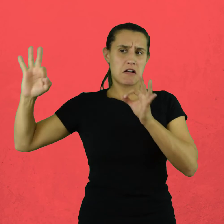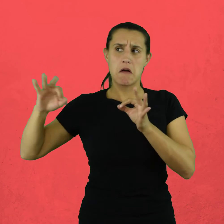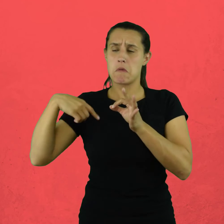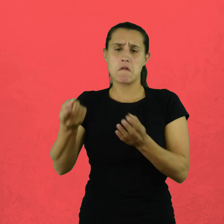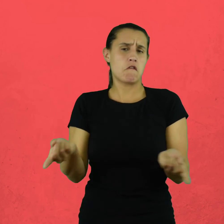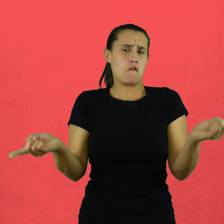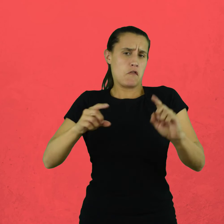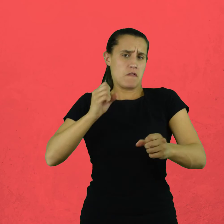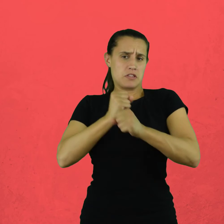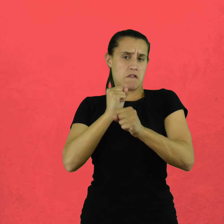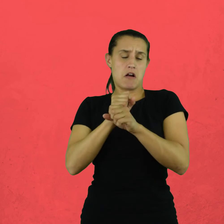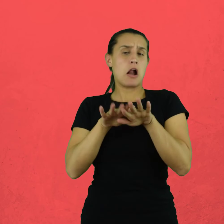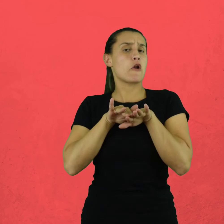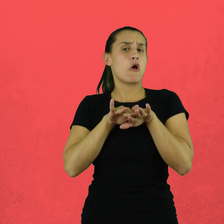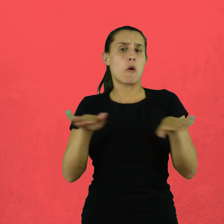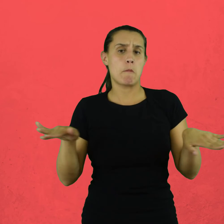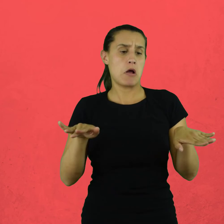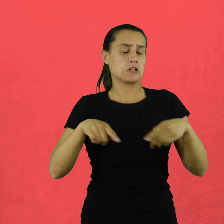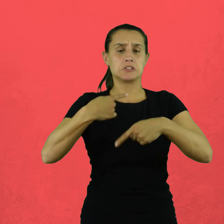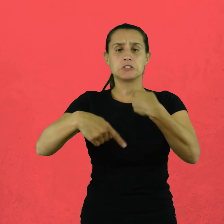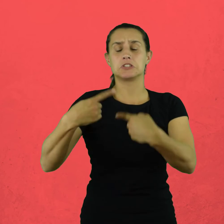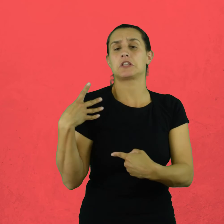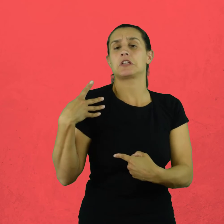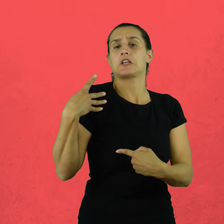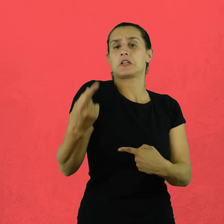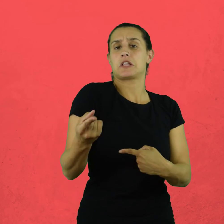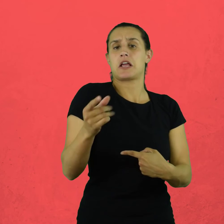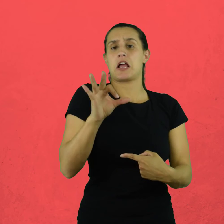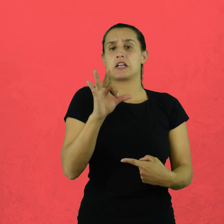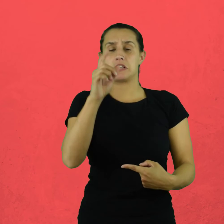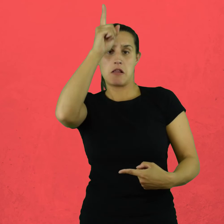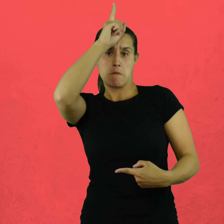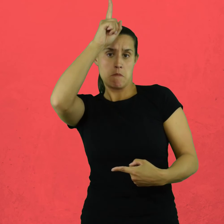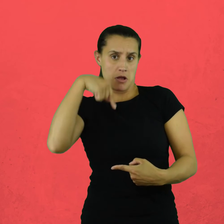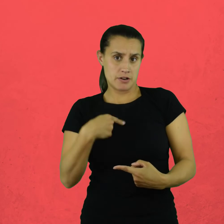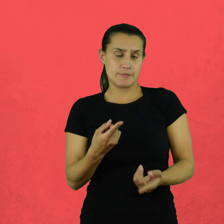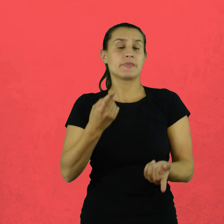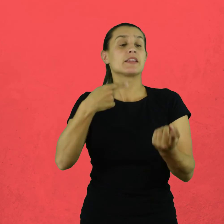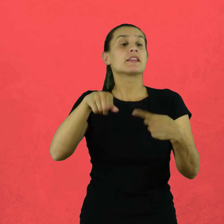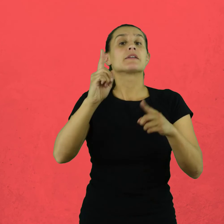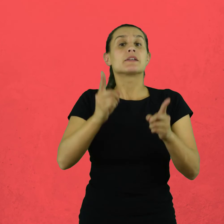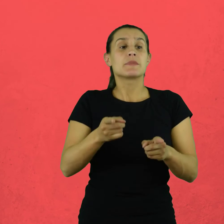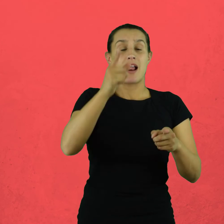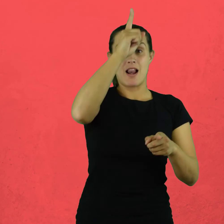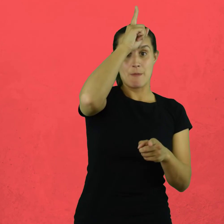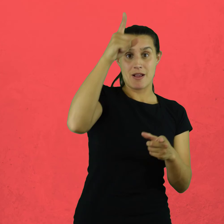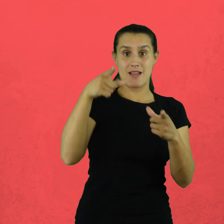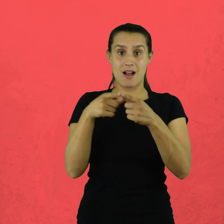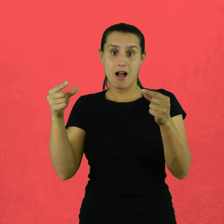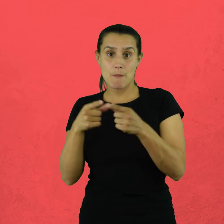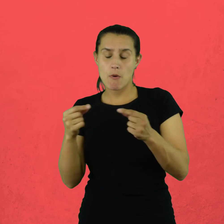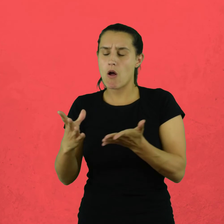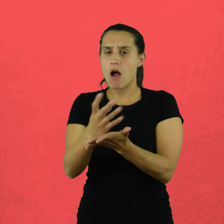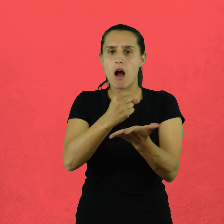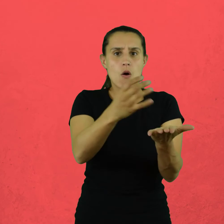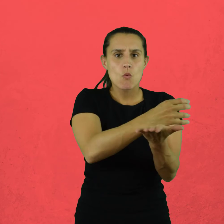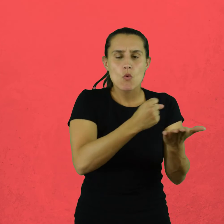Auschwitz, recuperó su lugar en la empresa y continuó como director de empresas en Alemania. En Japón el abuso de los industriales también